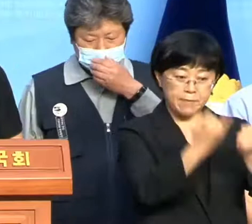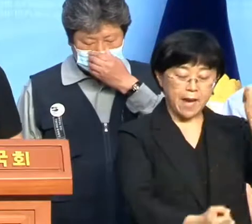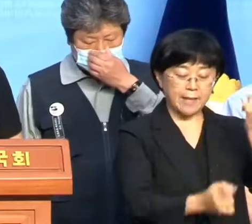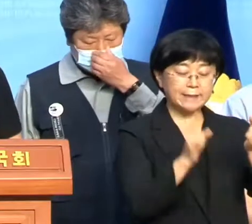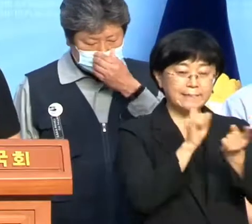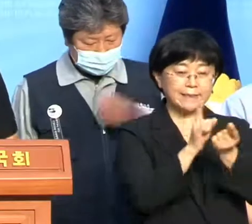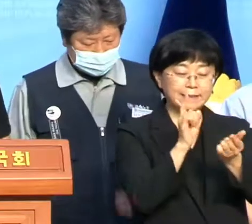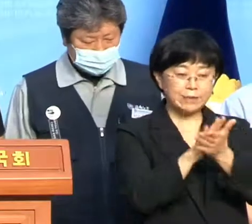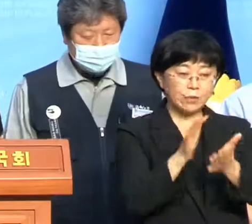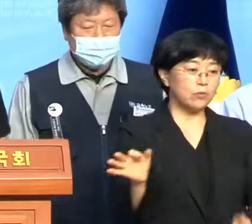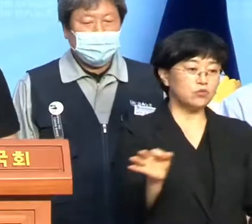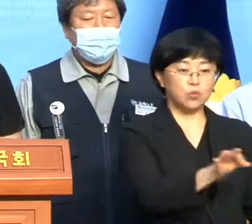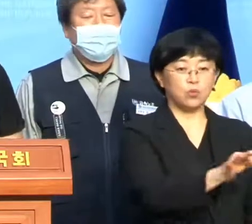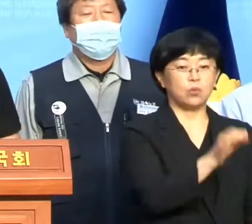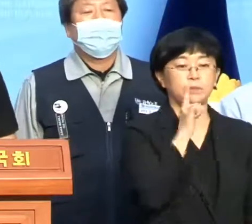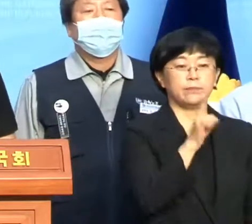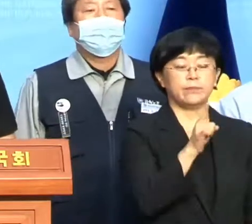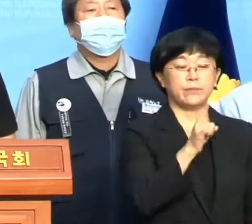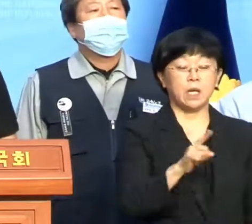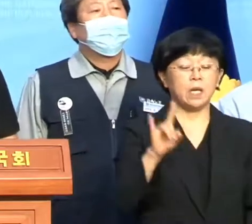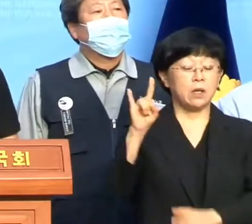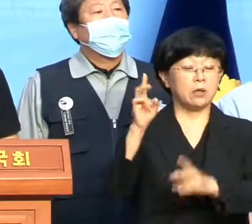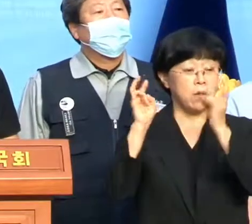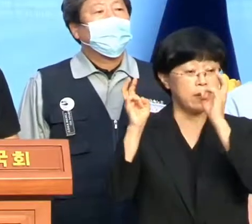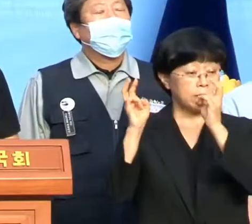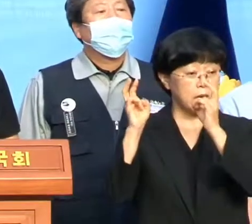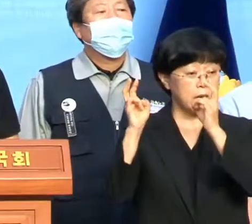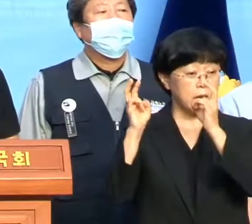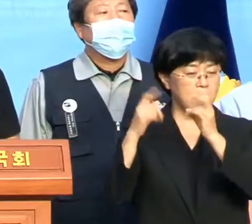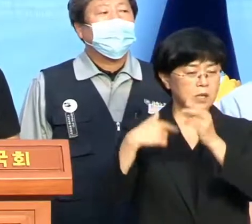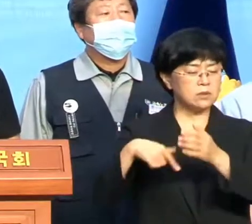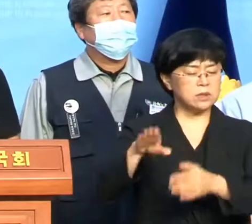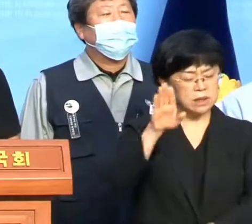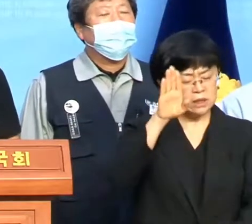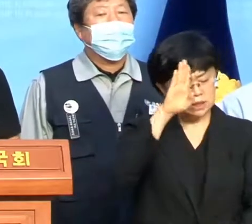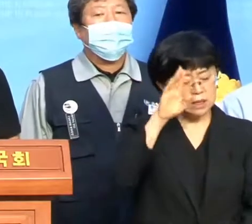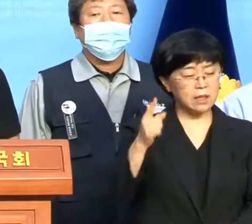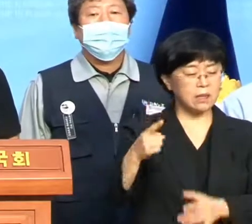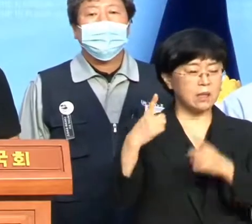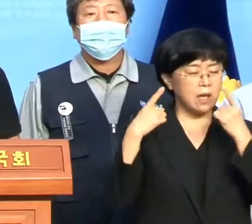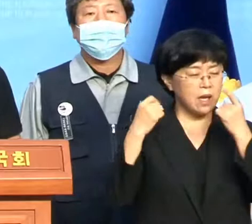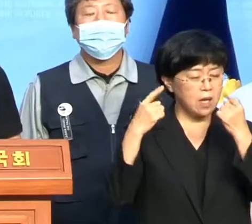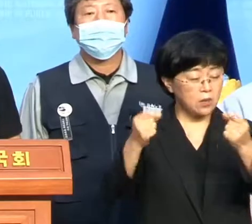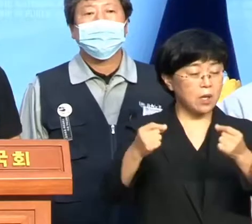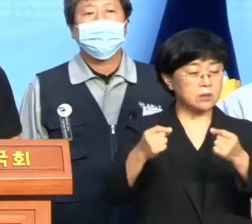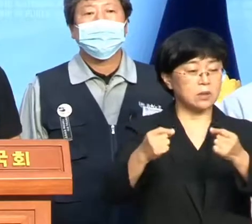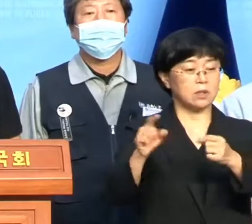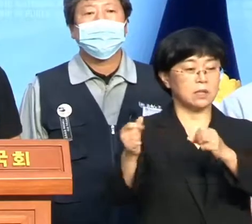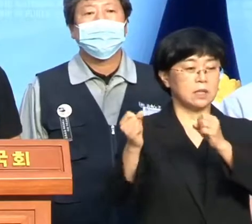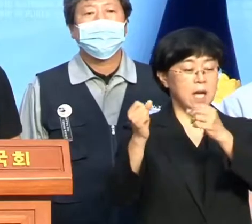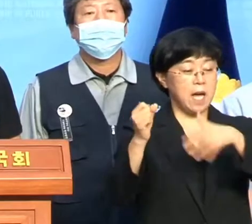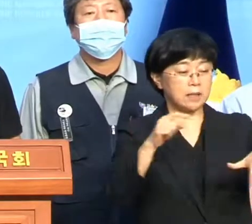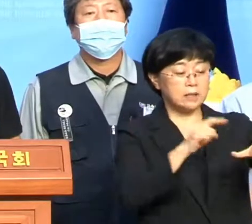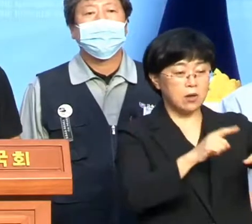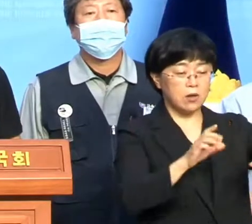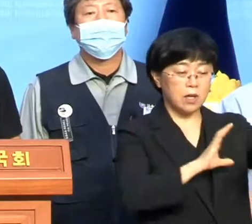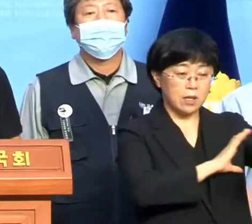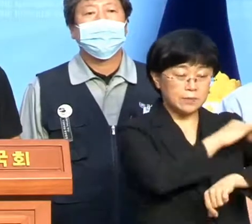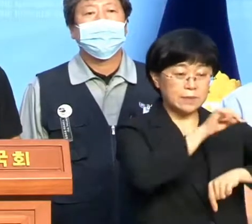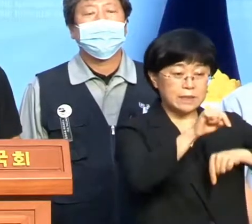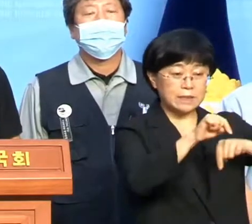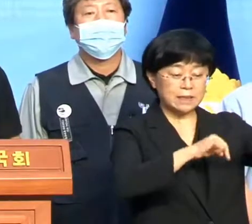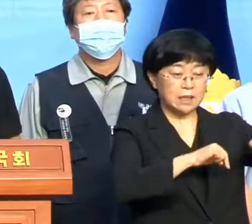지급하라 현대중공업을 만성적인 하청업체에 대한 각질이 결국